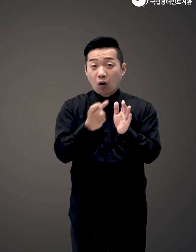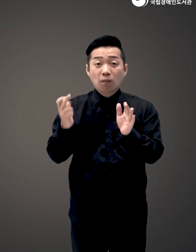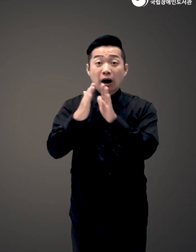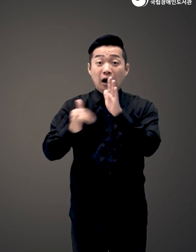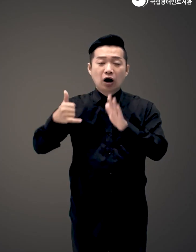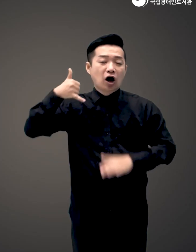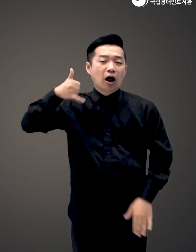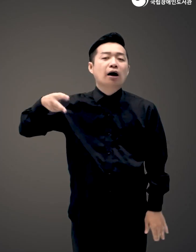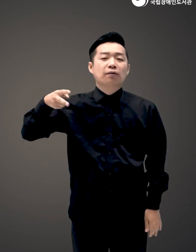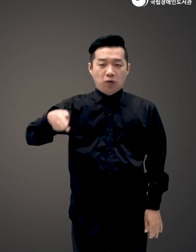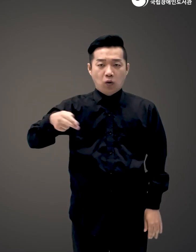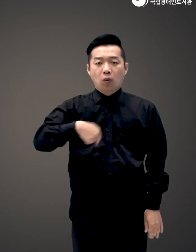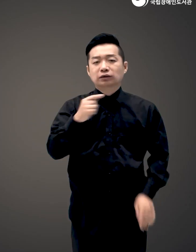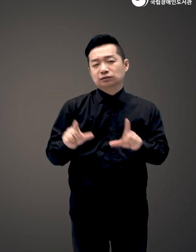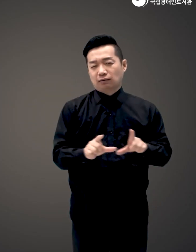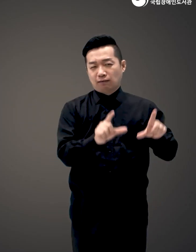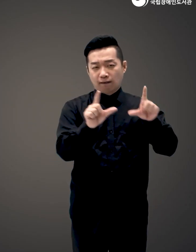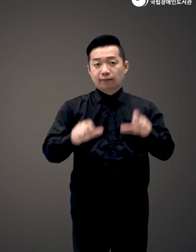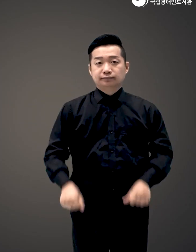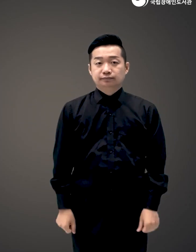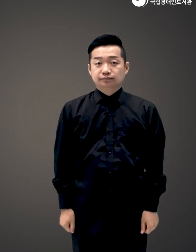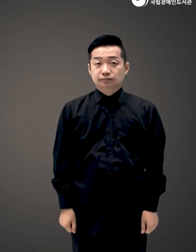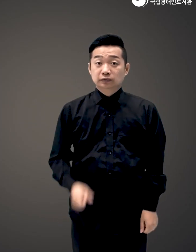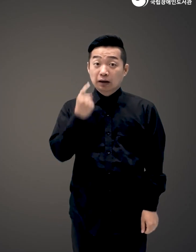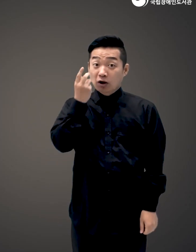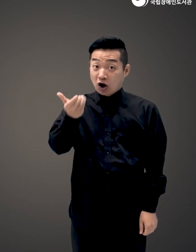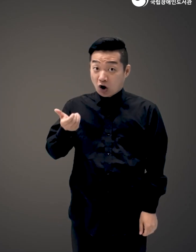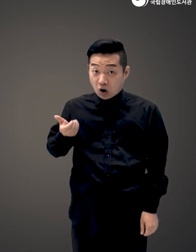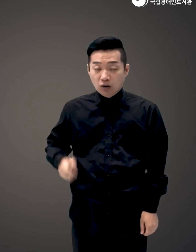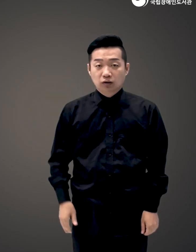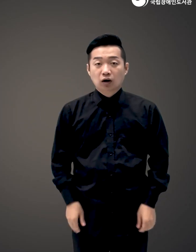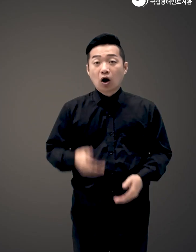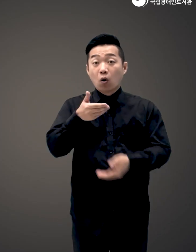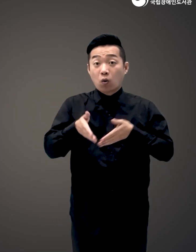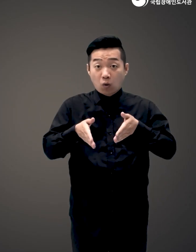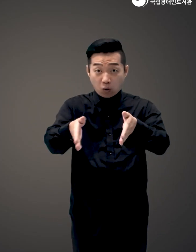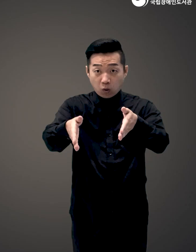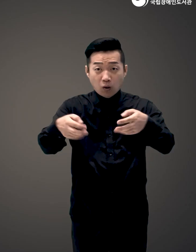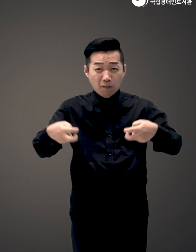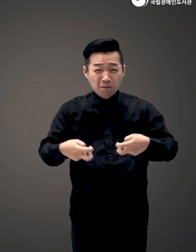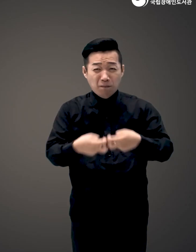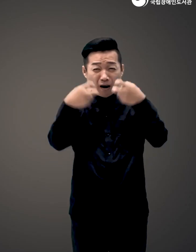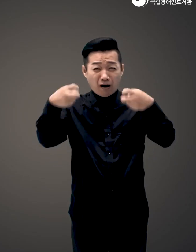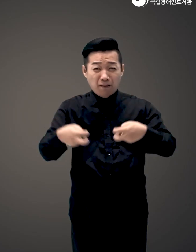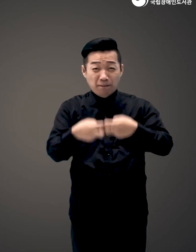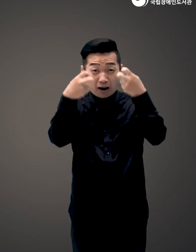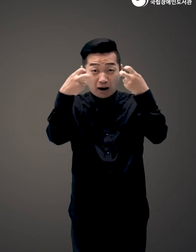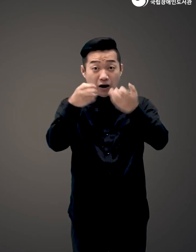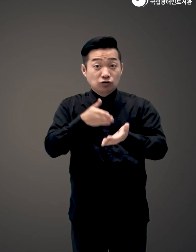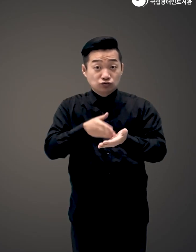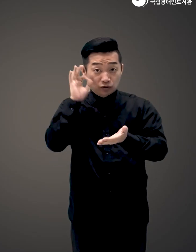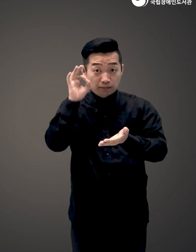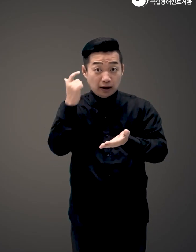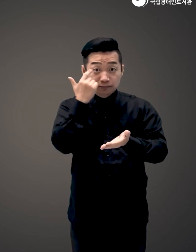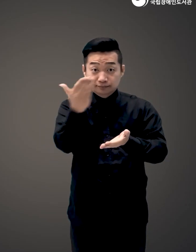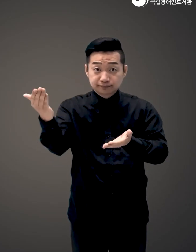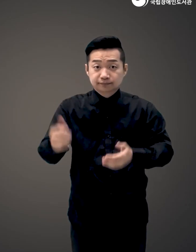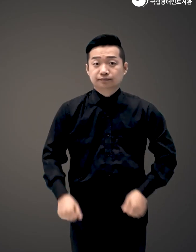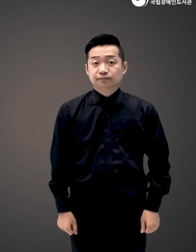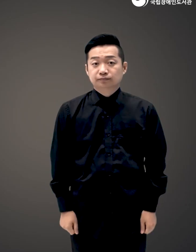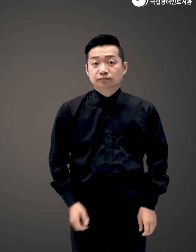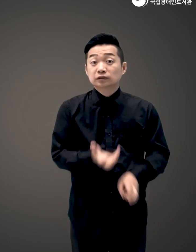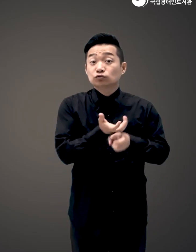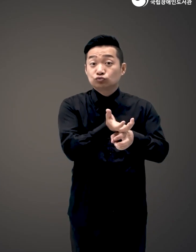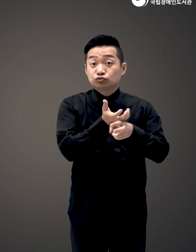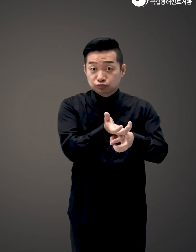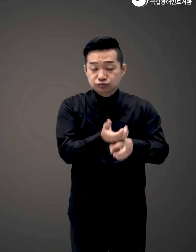오빠는 가족이랑 연락도 끊고 혼자 살았지. 근데 몇 달 전 고속도로에서 교통사고 크게 났다는 뉴스 본 사람